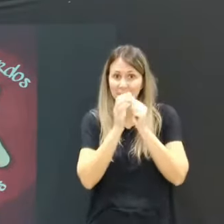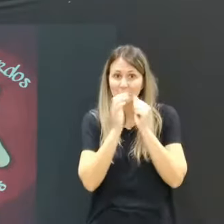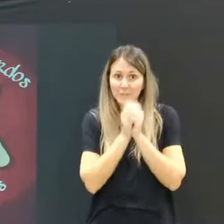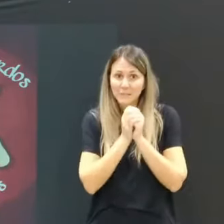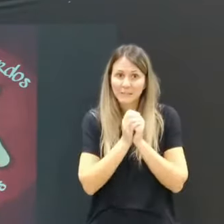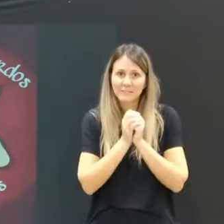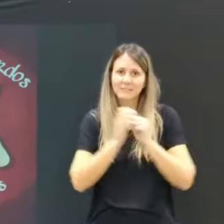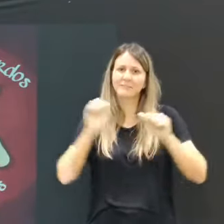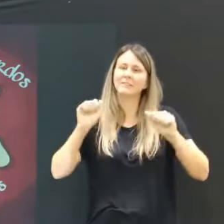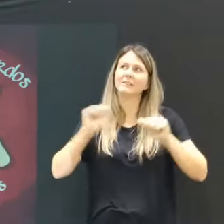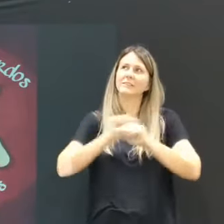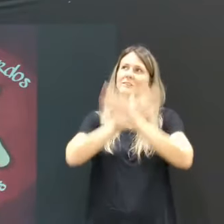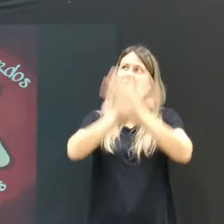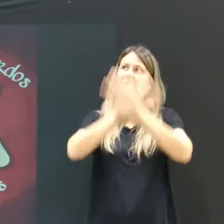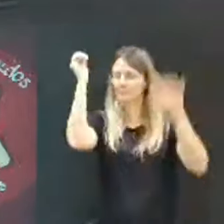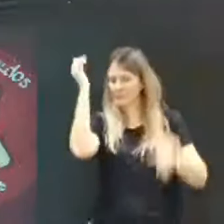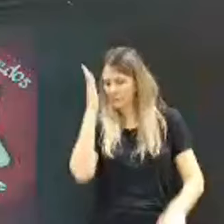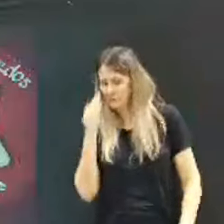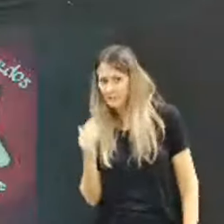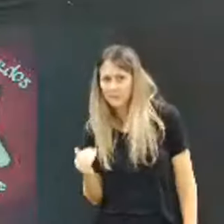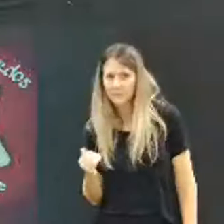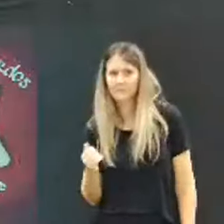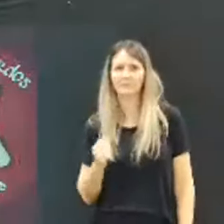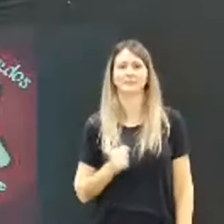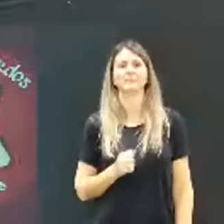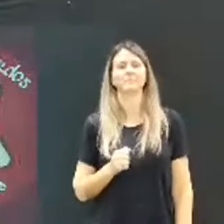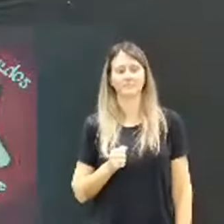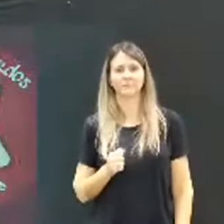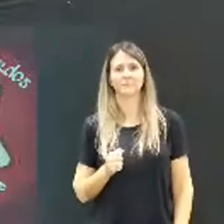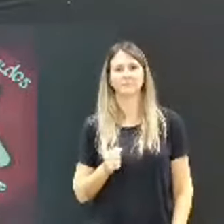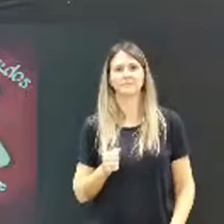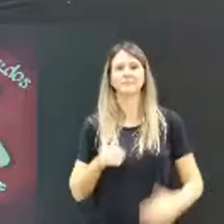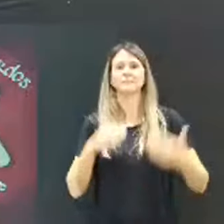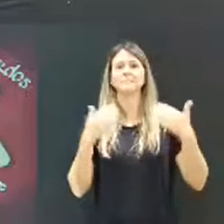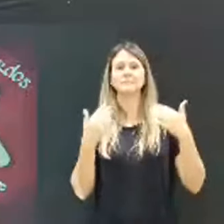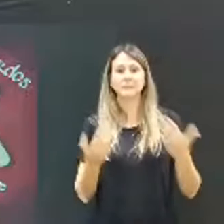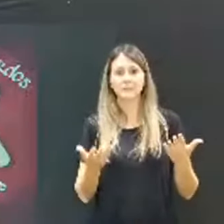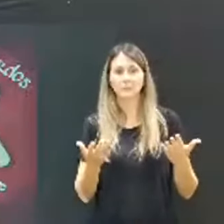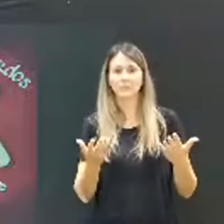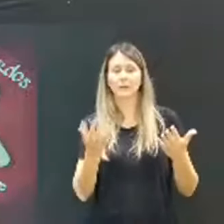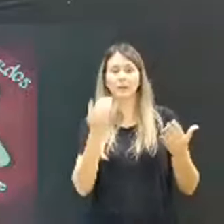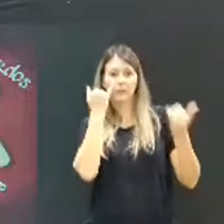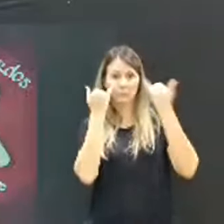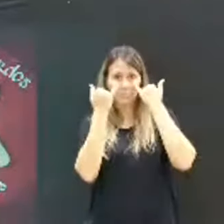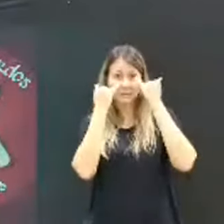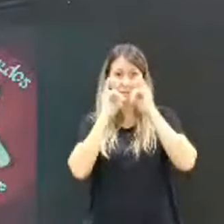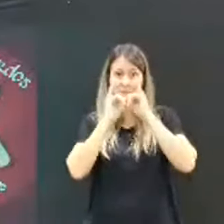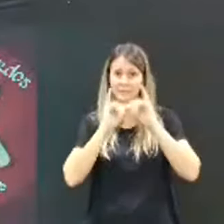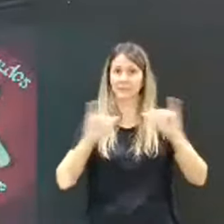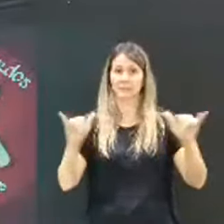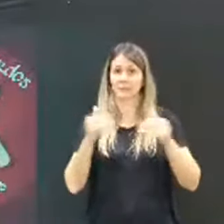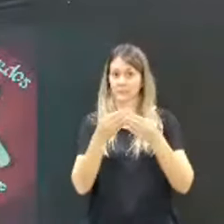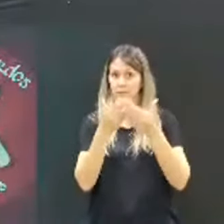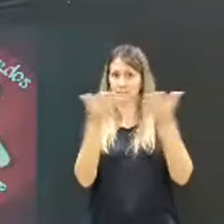muito feliz, amém? Glórias e honras ao Senhor. Então, uma informação importante